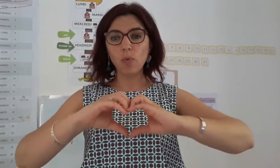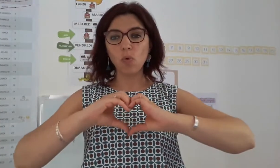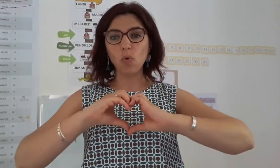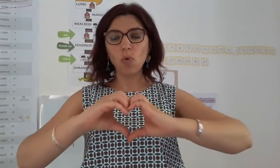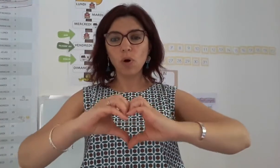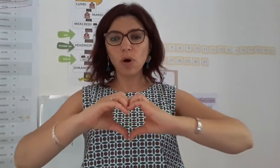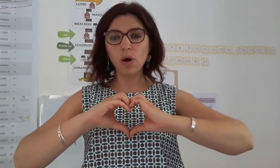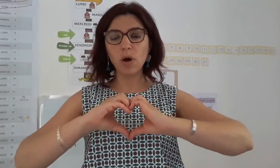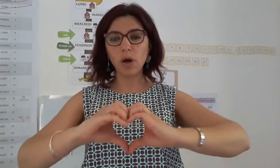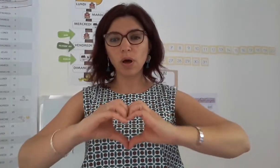amour,